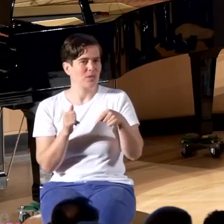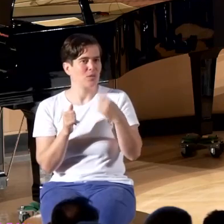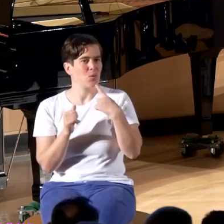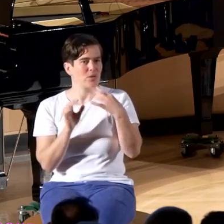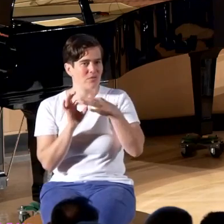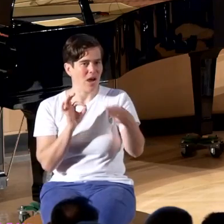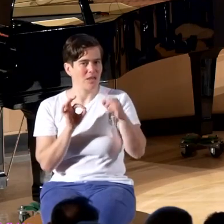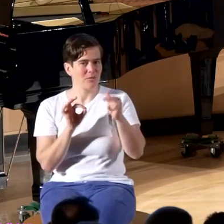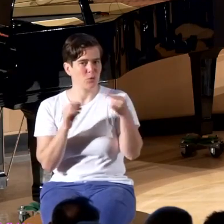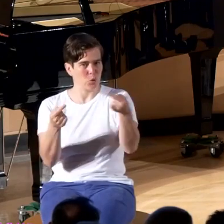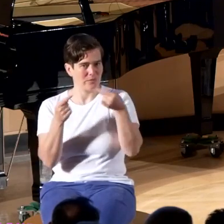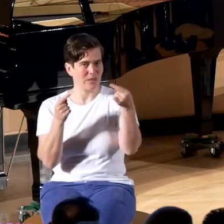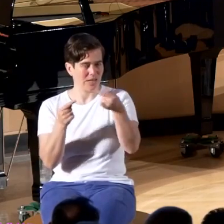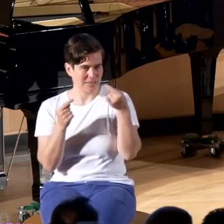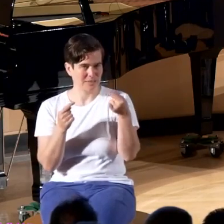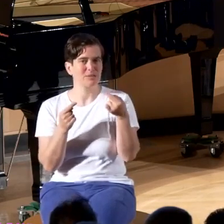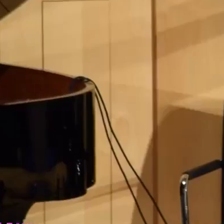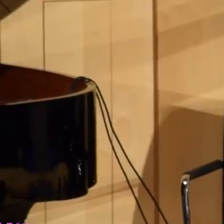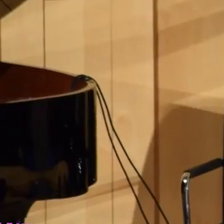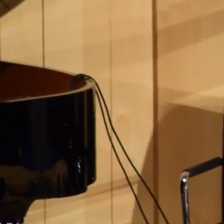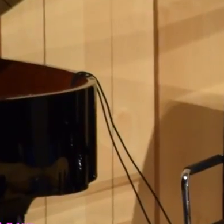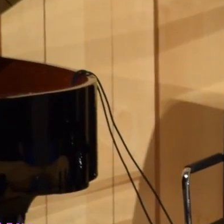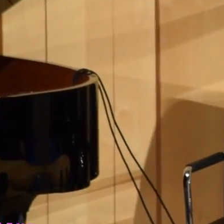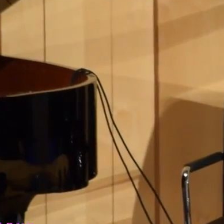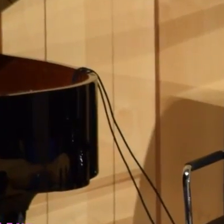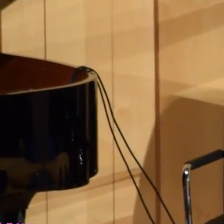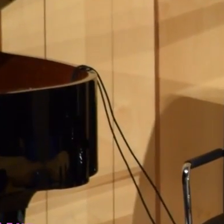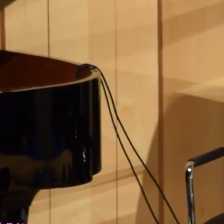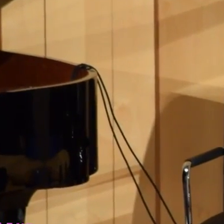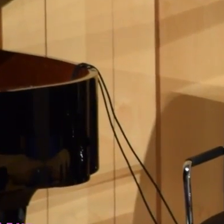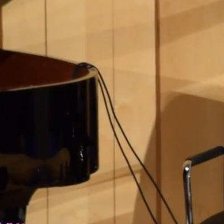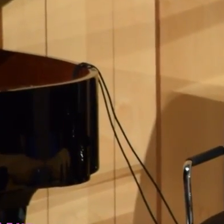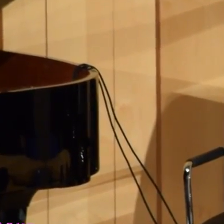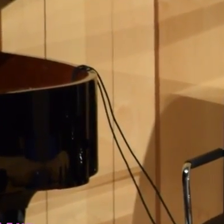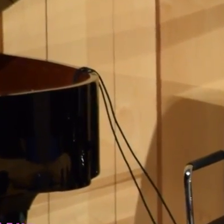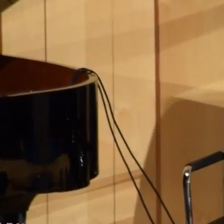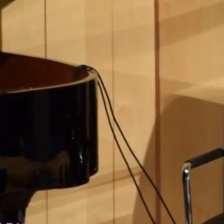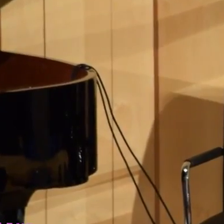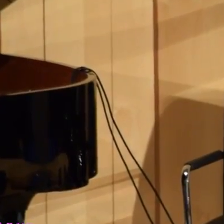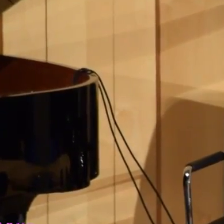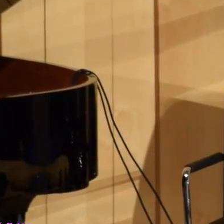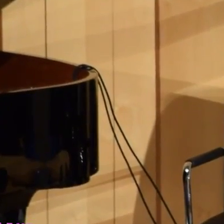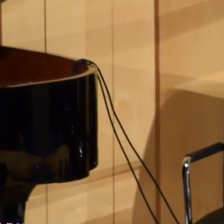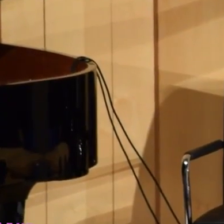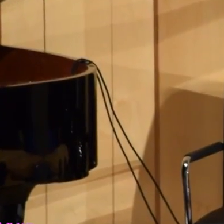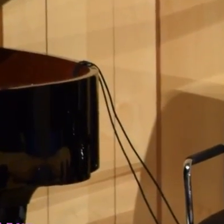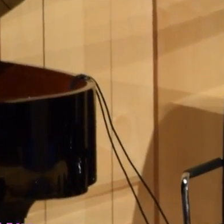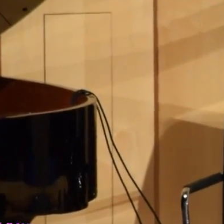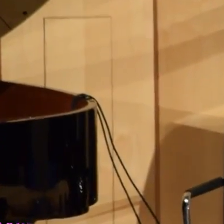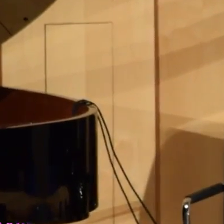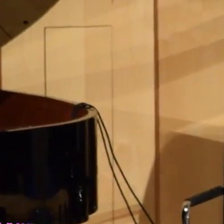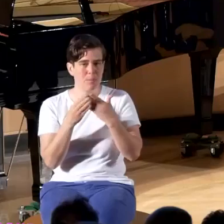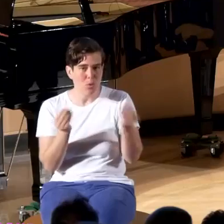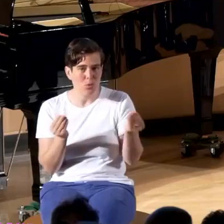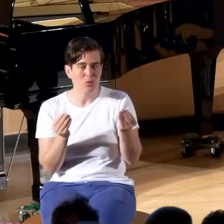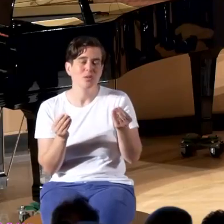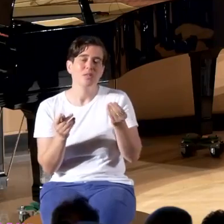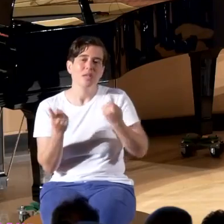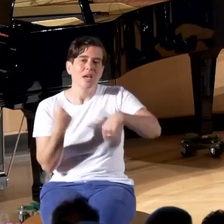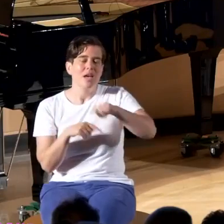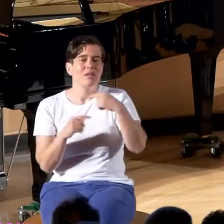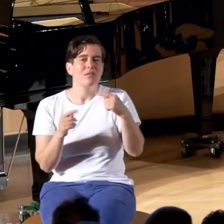diese Konferenz, die sich ja viel vorgenommen hat, indem sie sagt, wir wollen richtig dicke Bretter bohren, wir wollen Probleme lösen. Wir wollen Teile der Lösung zu